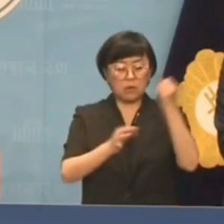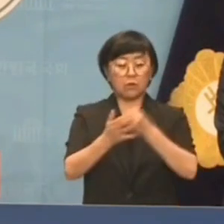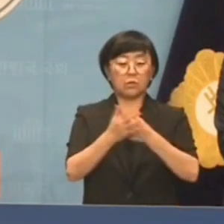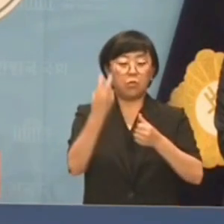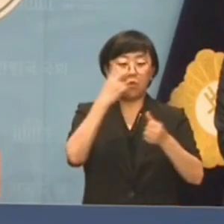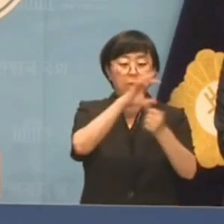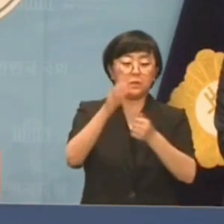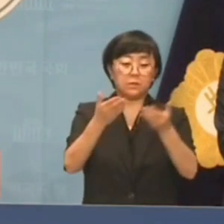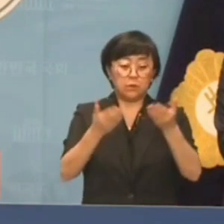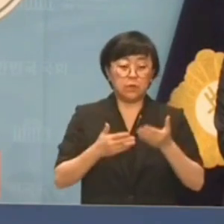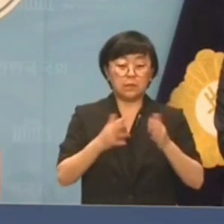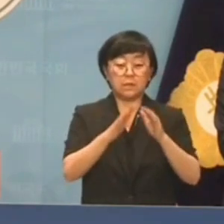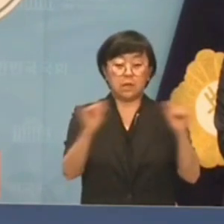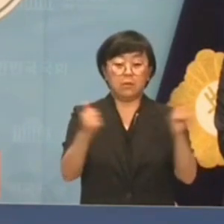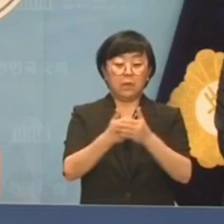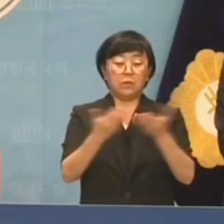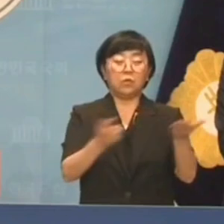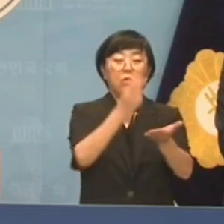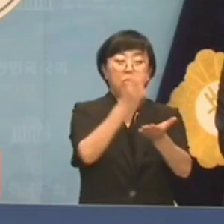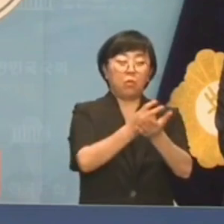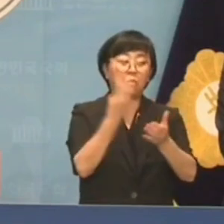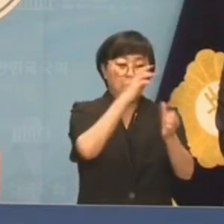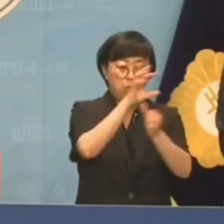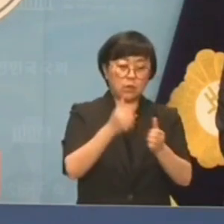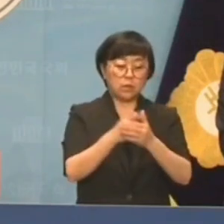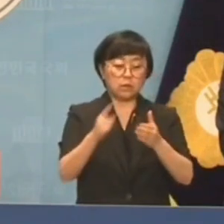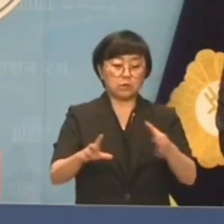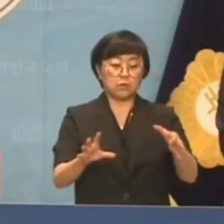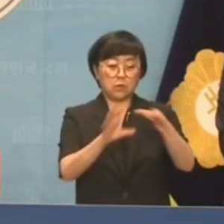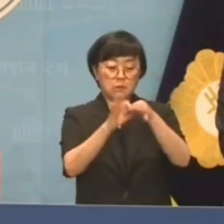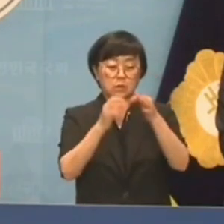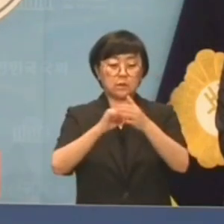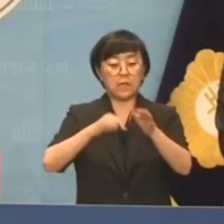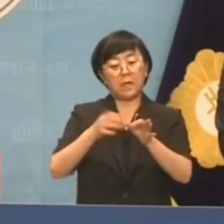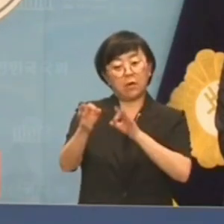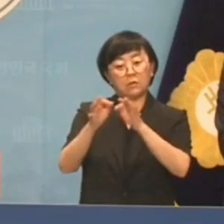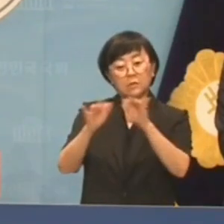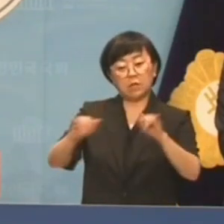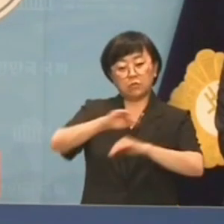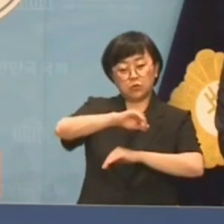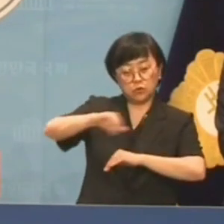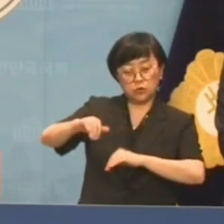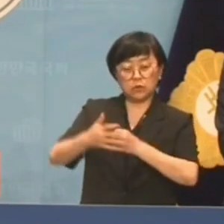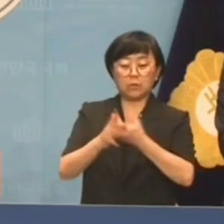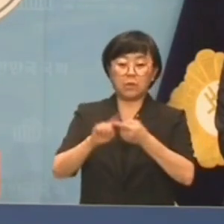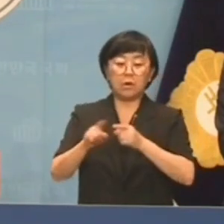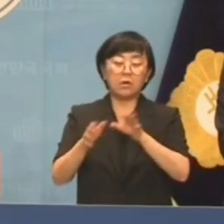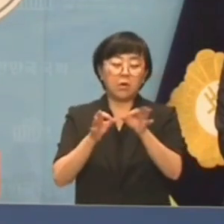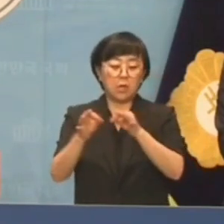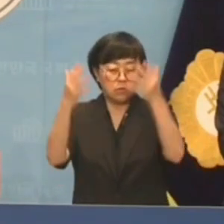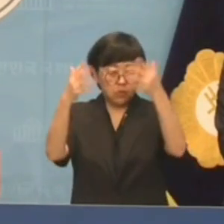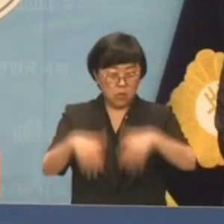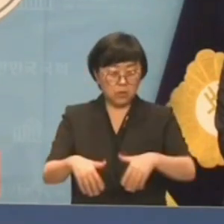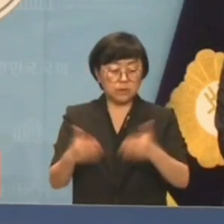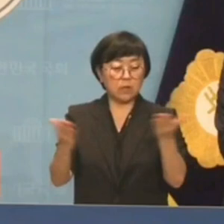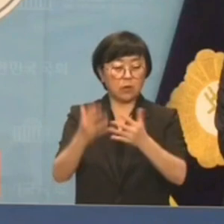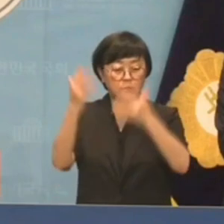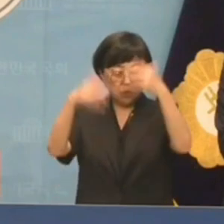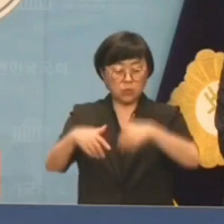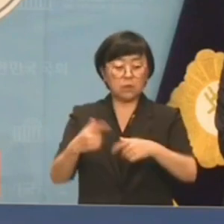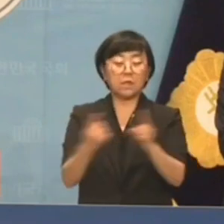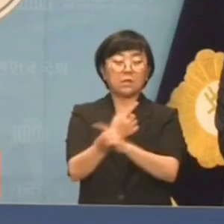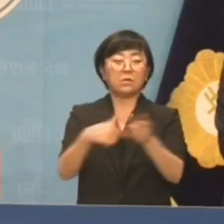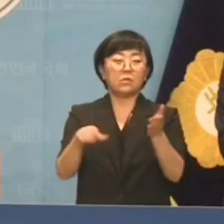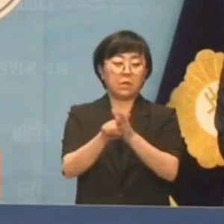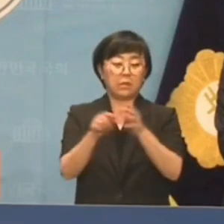받지 못하는 계층에는 노동법 보호를 종속적 자영업자로 분류되는 경우에도 거래 조건, 작업 조건의 개선을